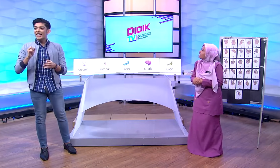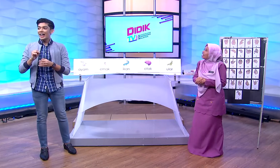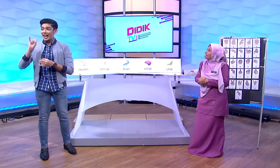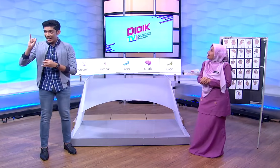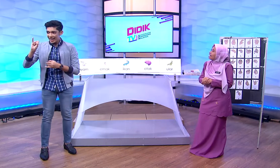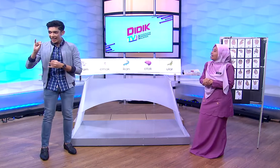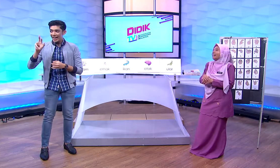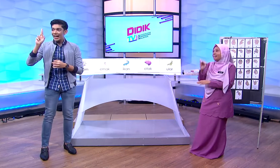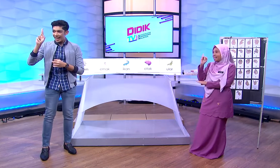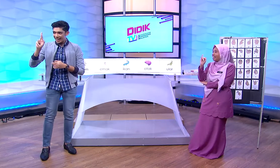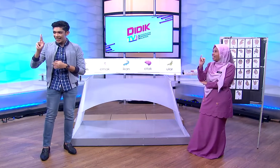Hai Hai